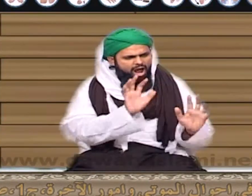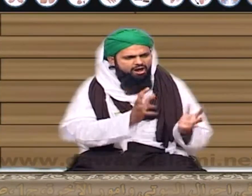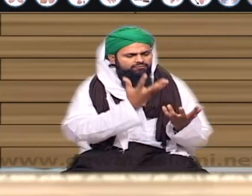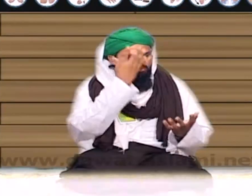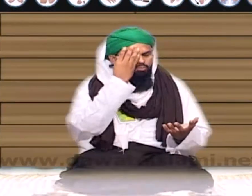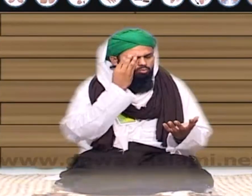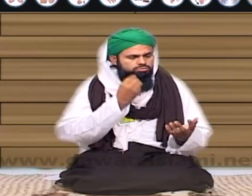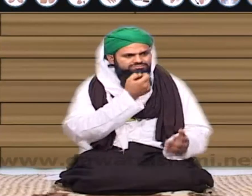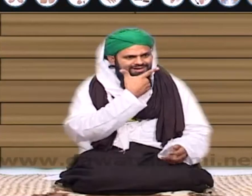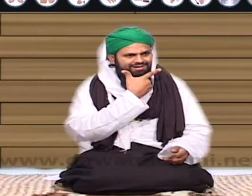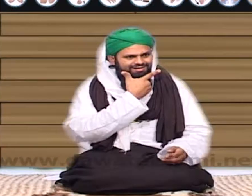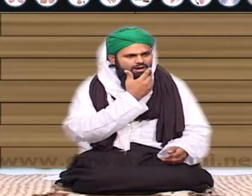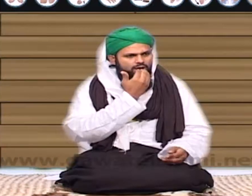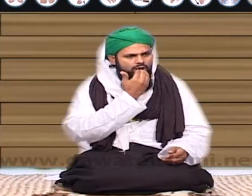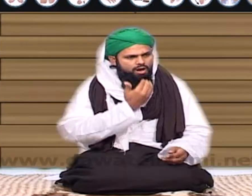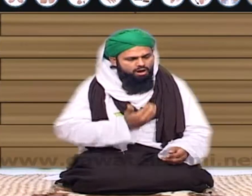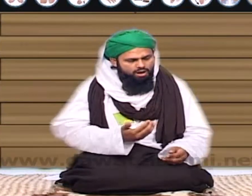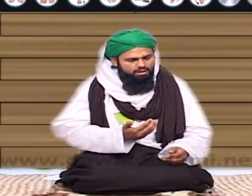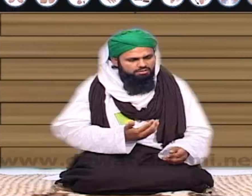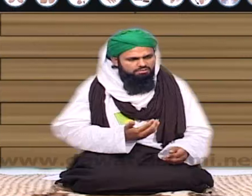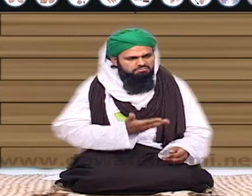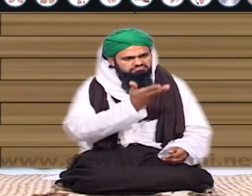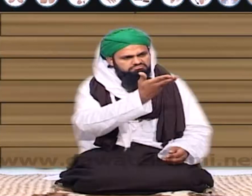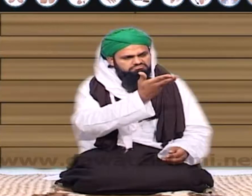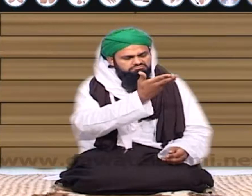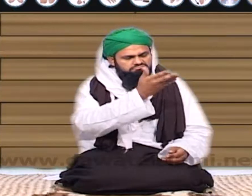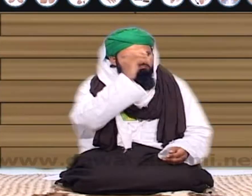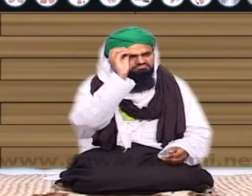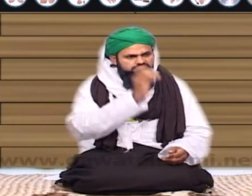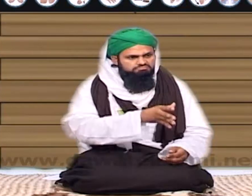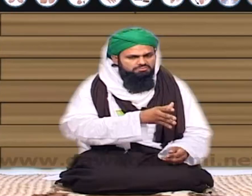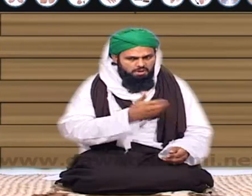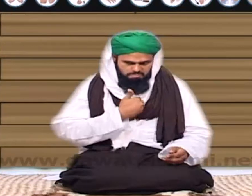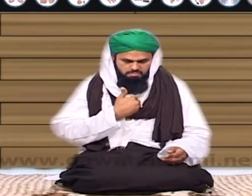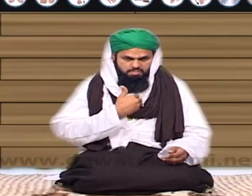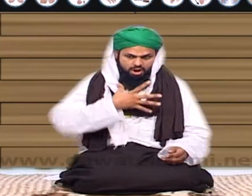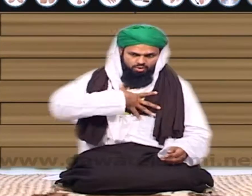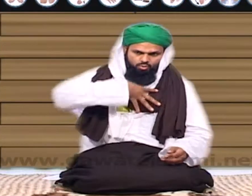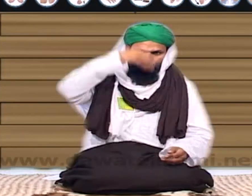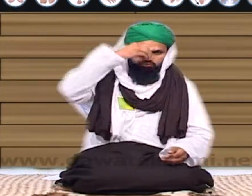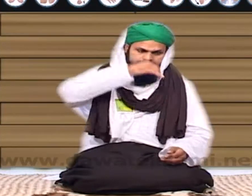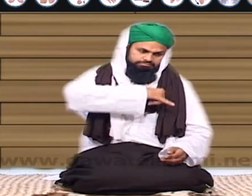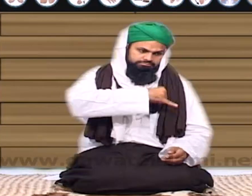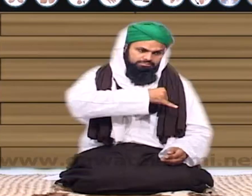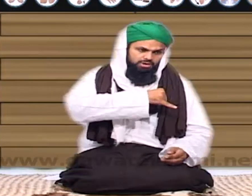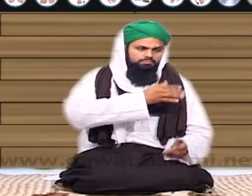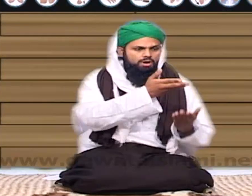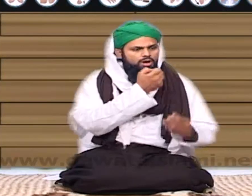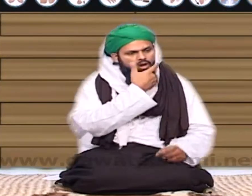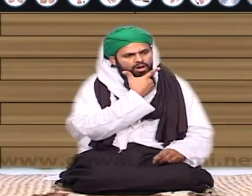رہا ہے، غافل ہو کر ہنس رہا، تو تعجب سے فرماتے ہیں کہ یہ عجیب آدمی ہے، میں اس کی روح قبض کرنے کے